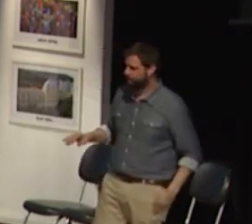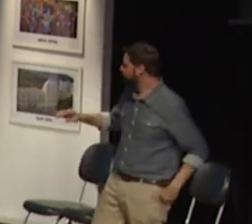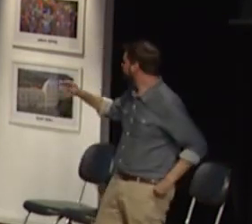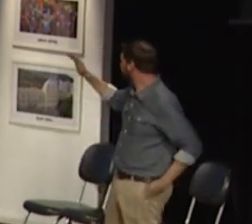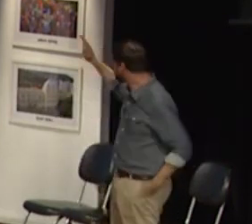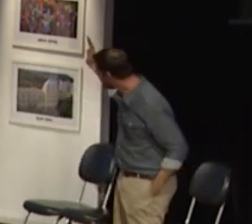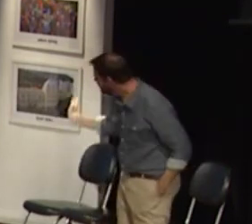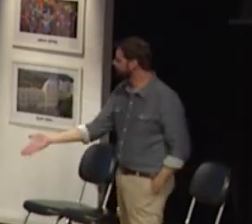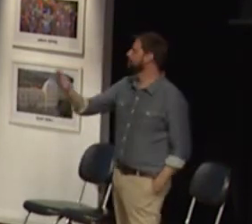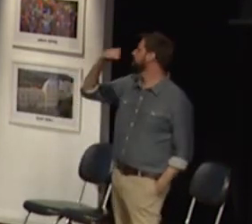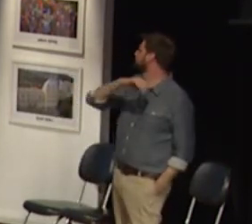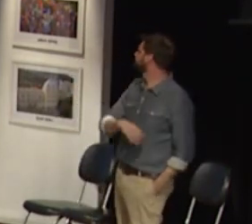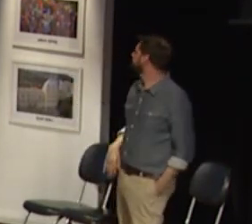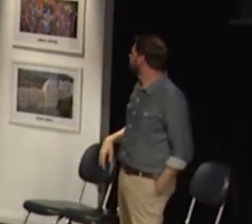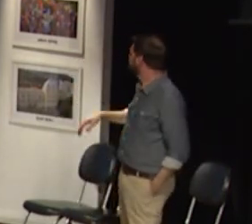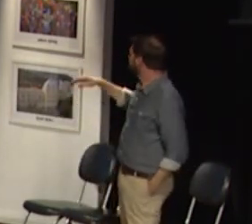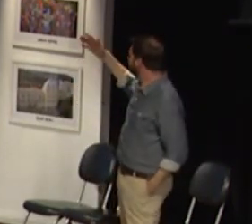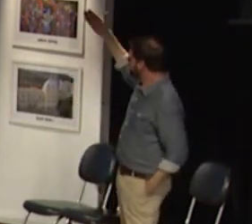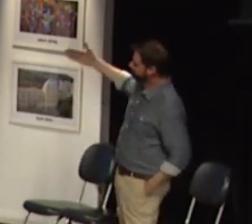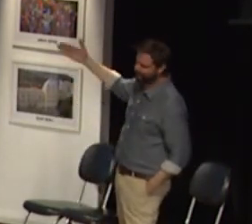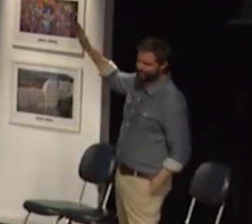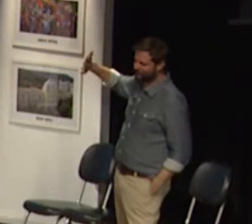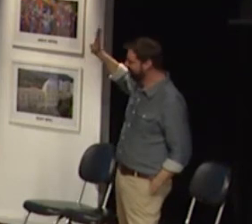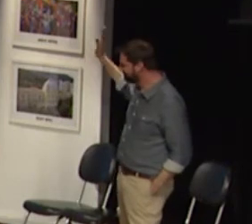que a educação inclusiva não está indo certo. Então,